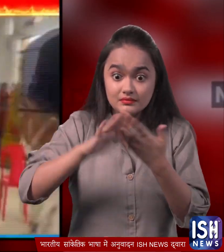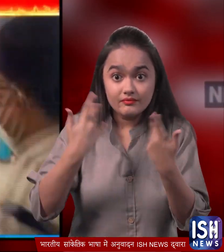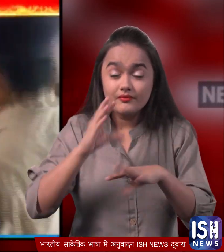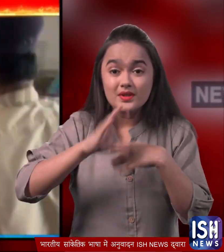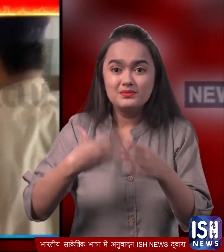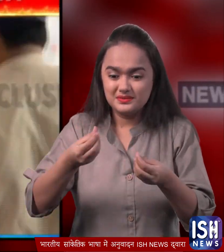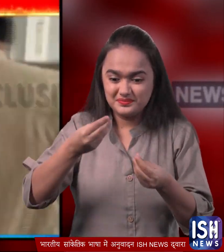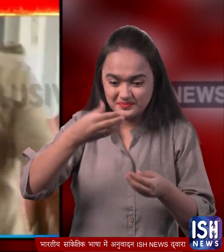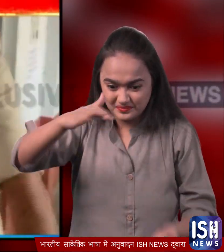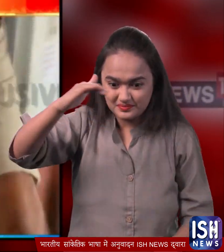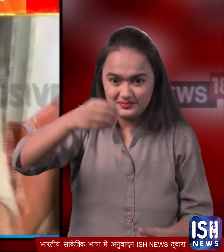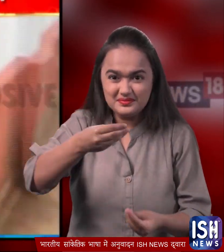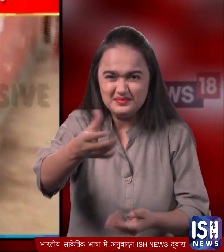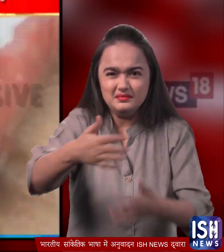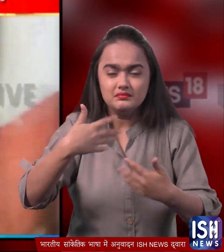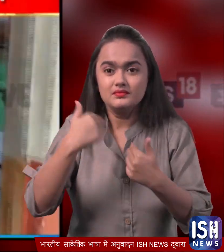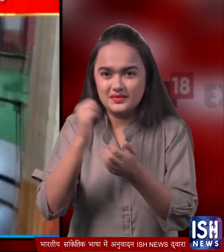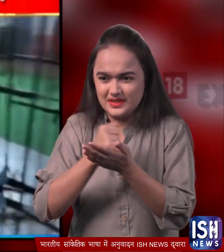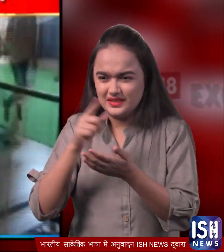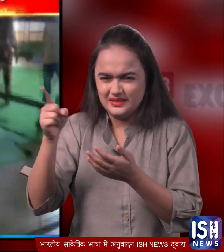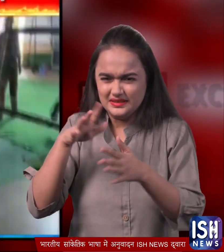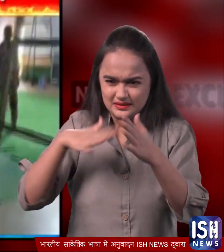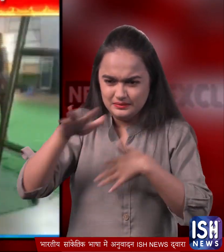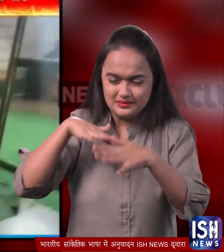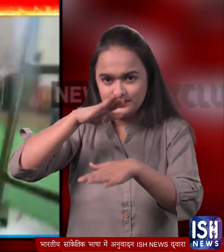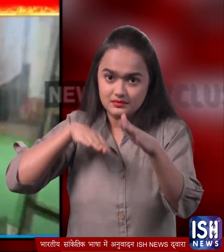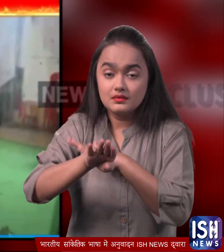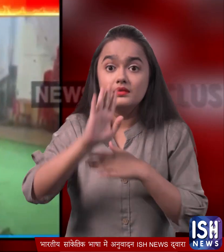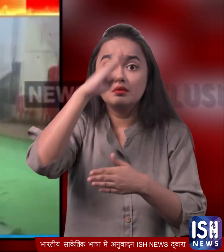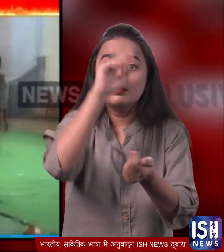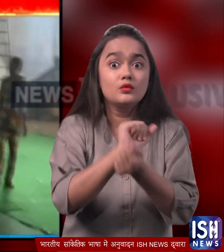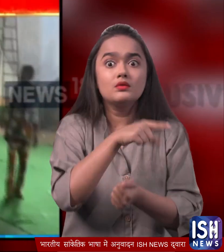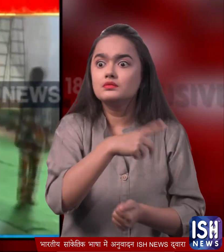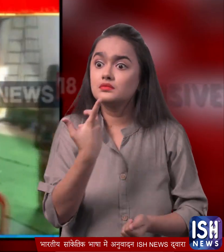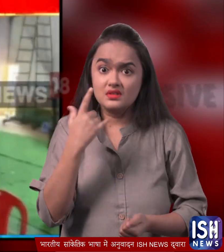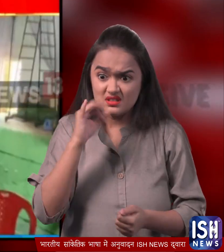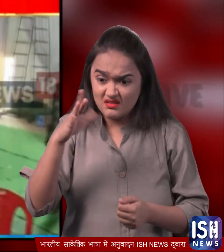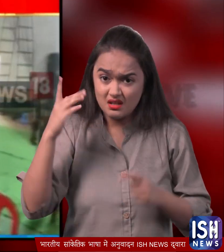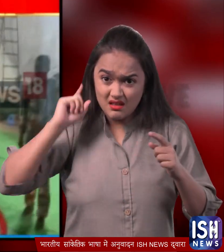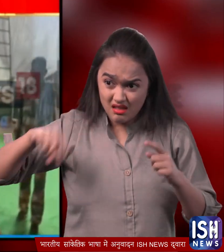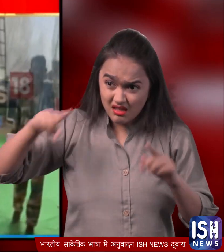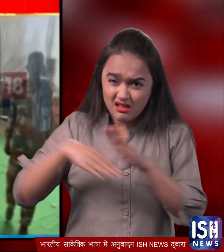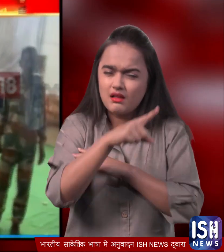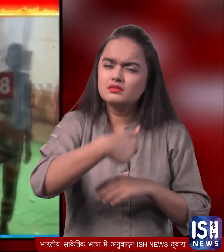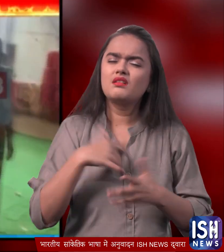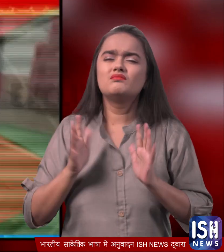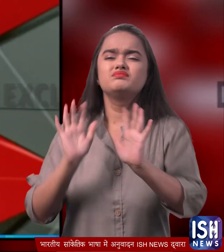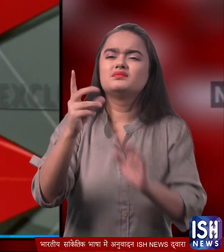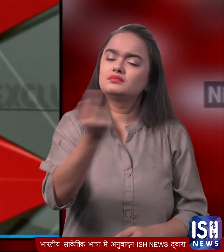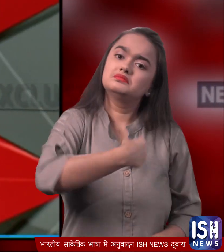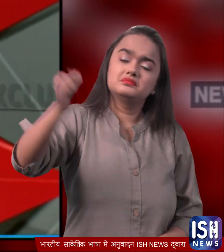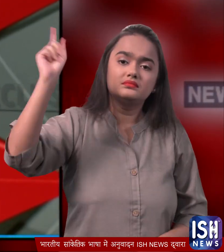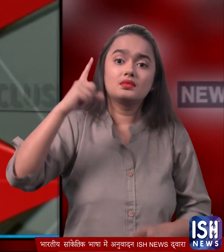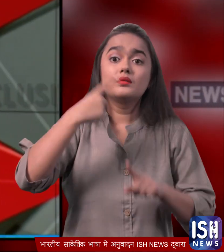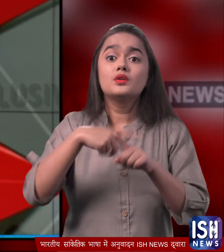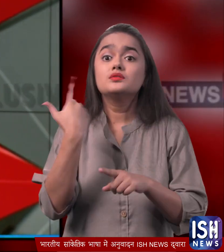इसके बाद तो खाद मिलने की उम्मीद लेकर गोदाम के अंदर आ चुके किसानों को पुलिस वाले अपने अंदाज में बाहर खदेड़ते दिखे। सौ बात